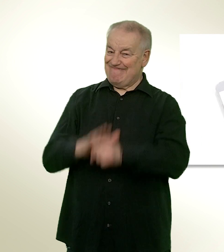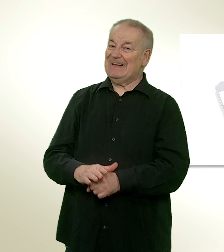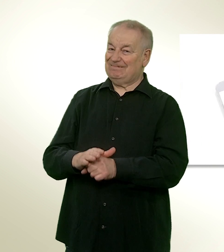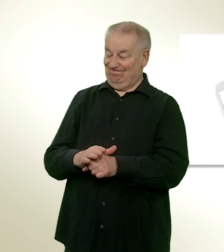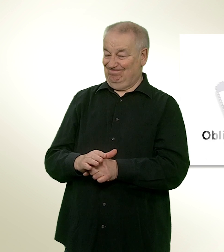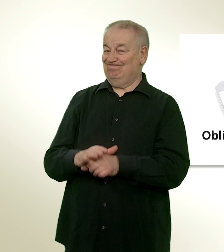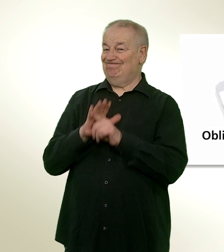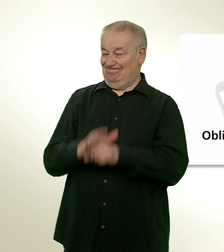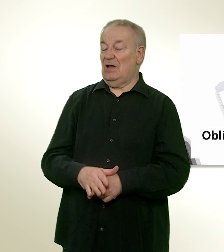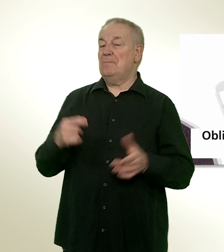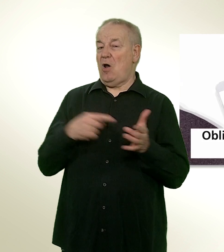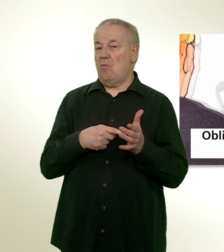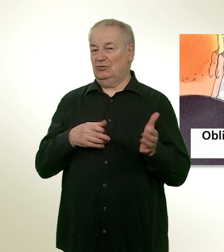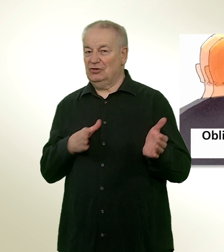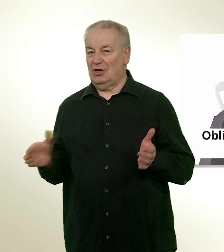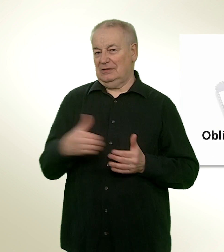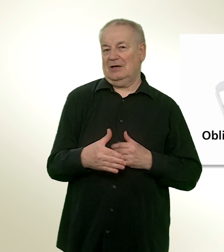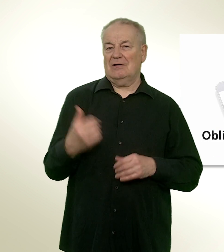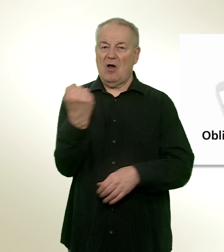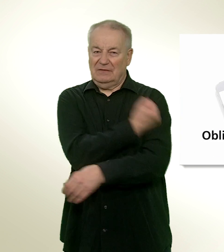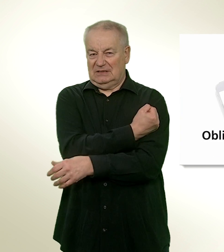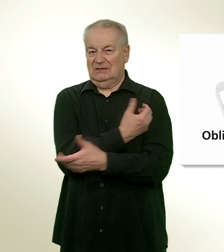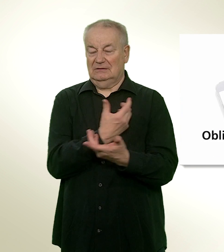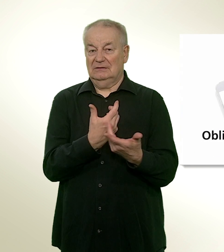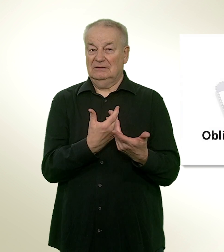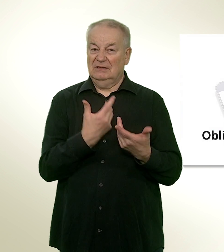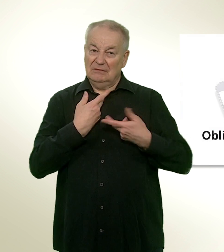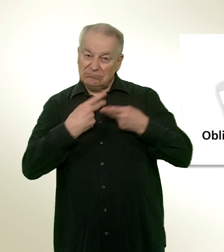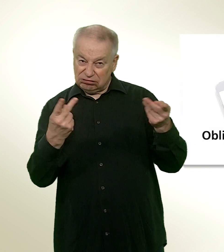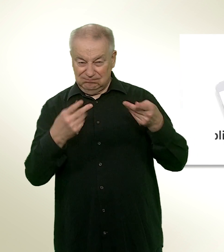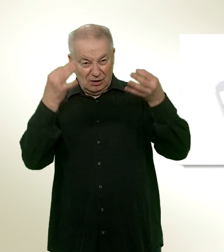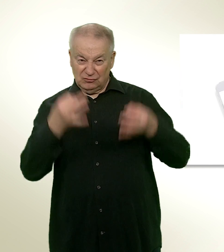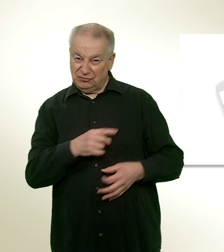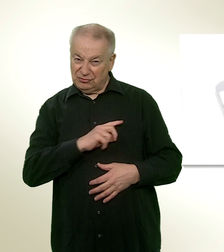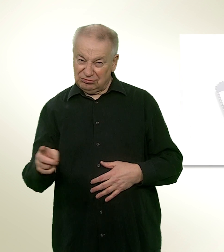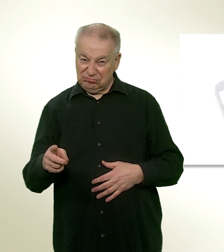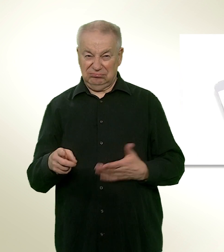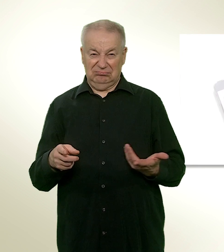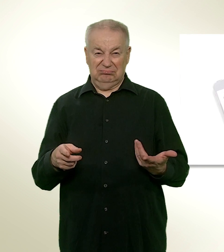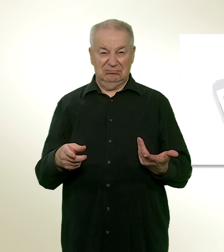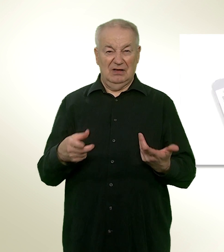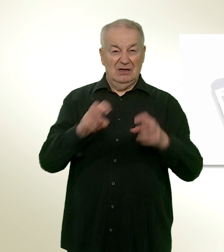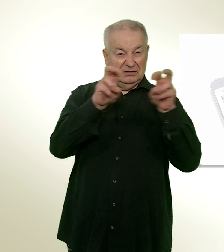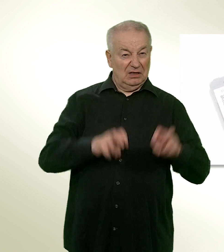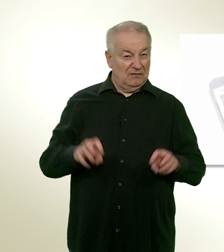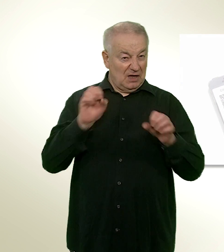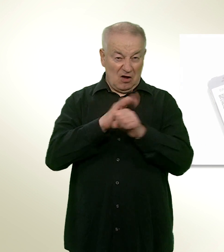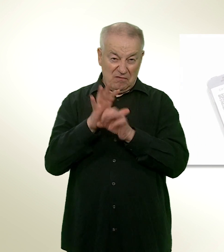une obligation indirecte de se faire vacciner. Il dénonce comme une injustice le fait que, sans certificat Covid, des personnes en